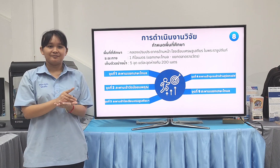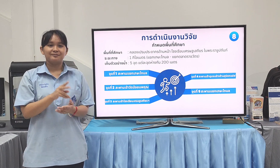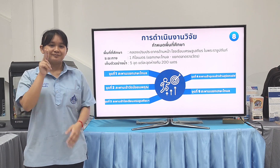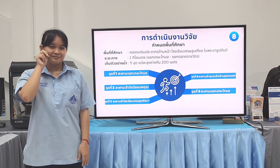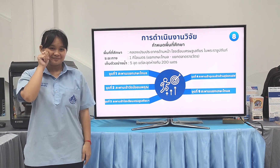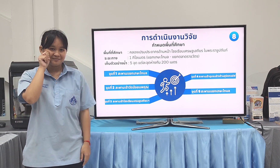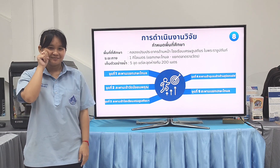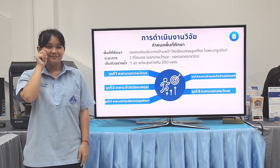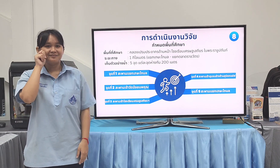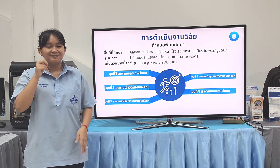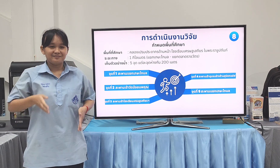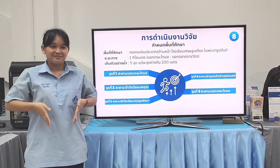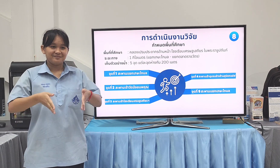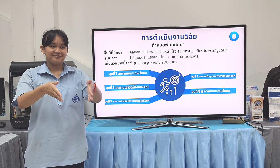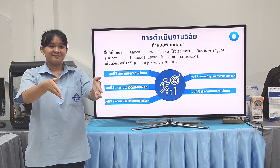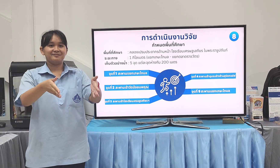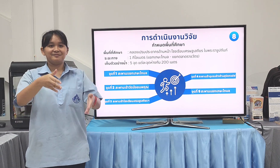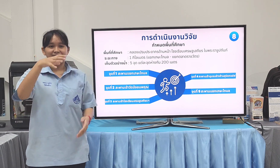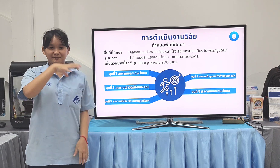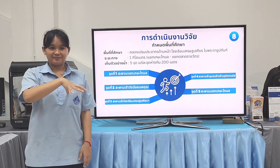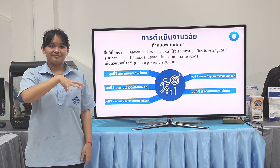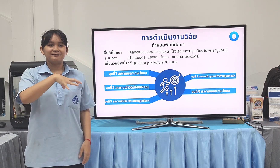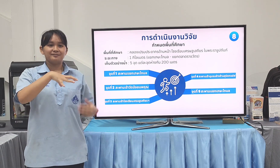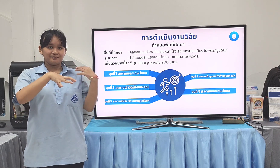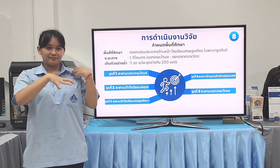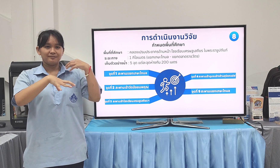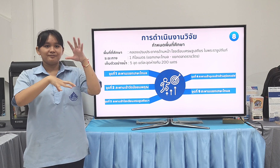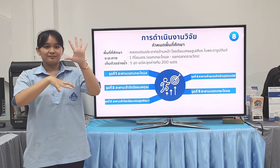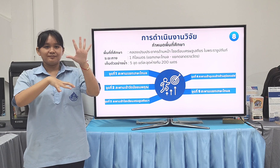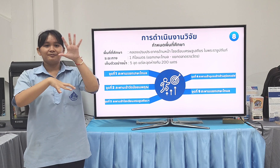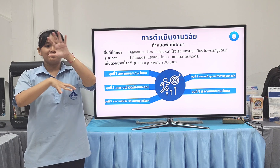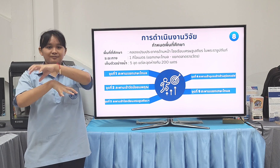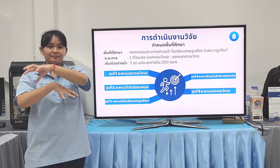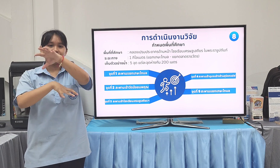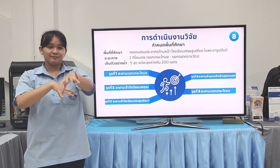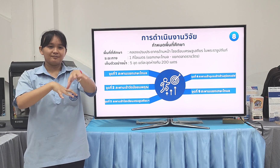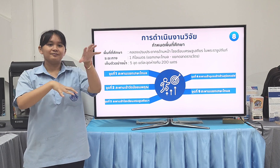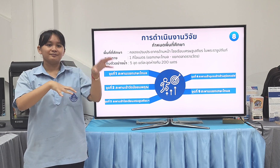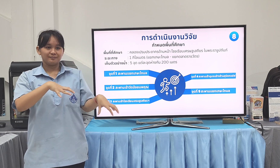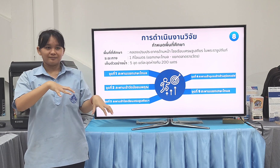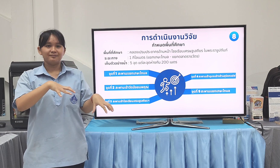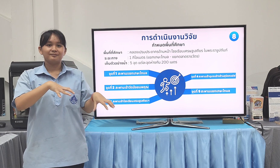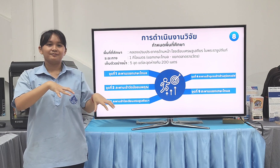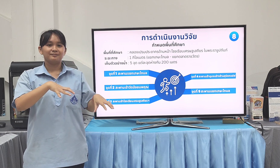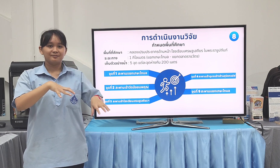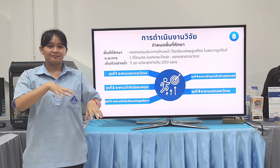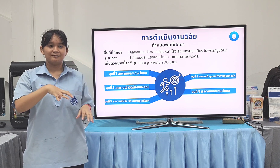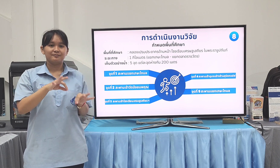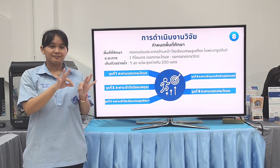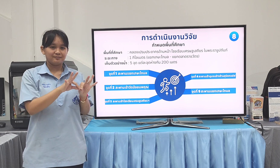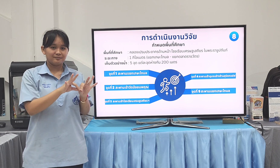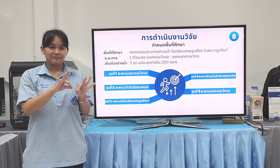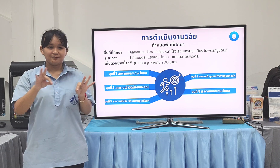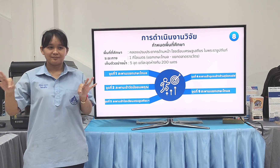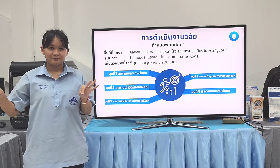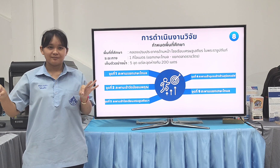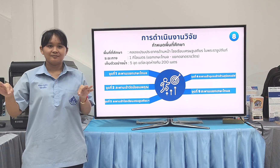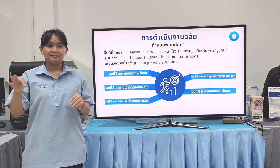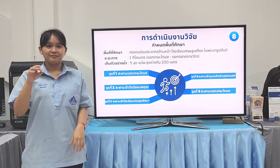เป็นประชากรด้านหน้าโรงเรียนเศษเถียรในพระราชูปถัมภ์โดยเก็บตัวอย่างน้ำจำนวน 5จุดเป็นระยะทาง